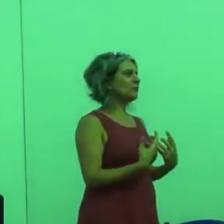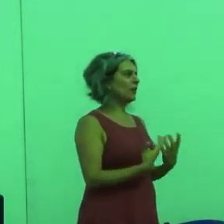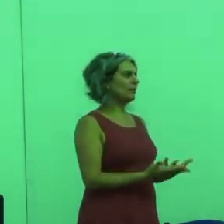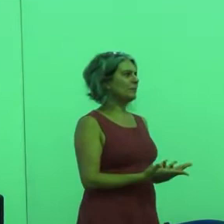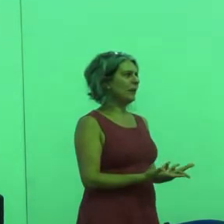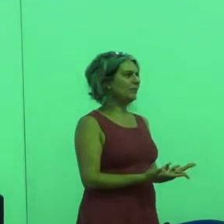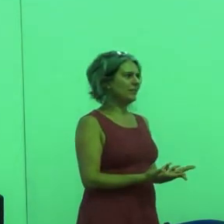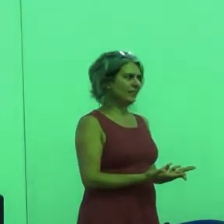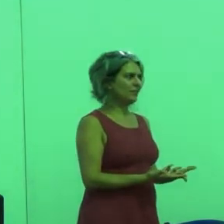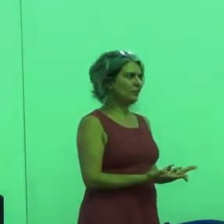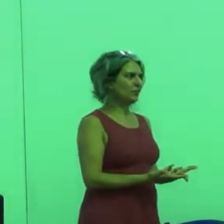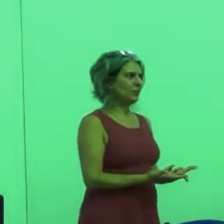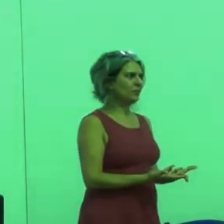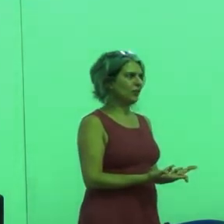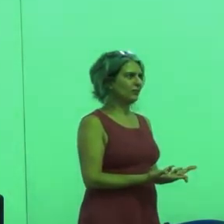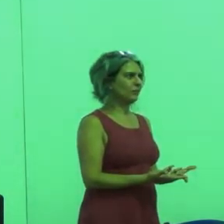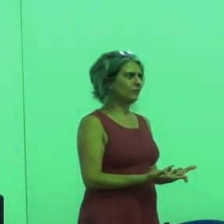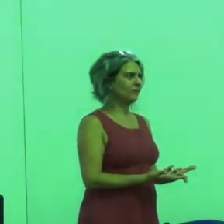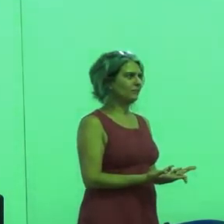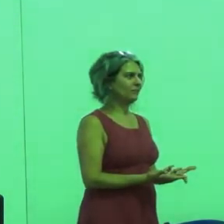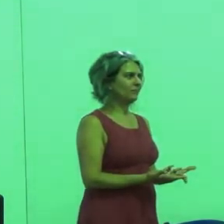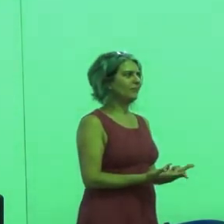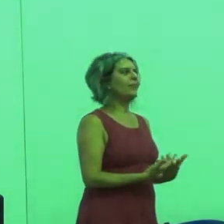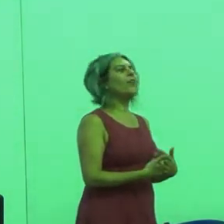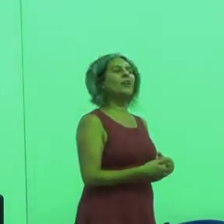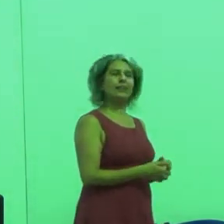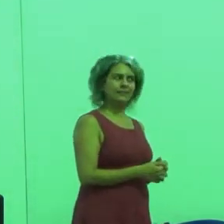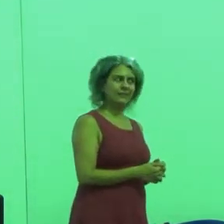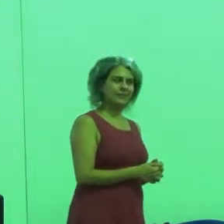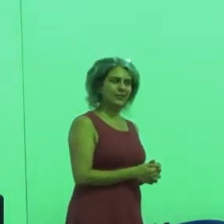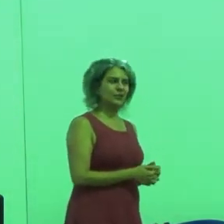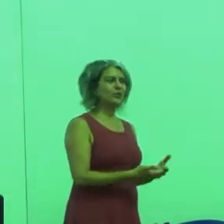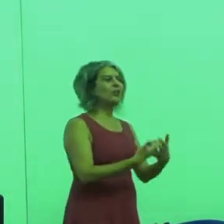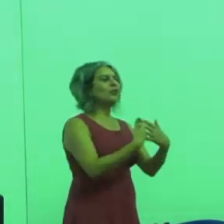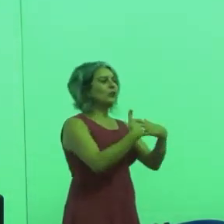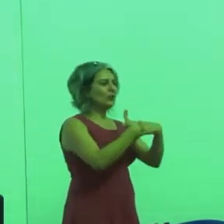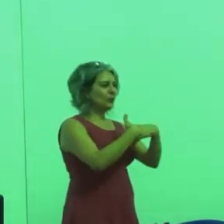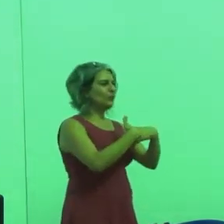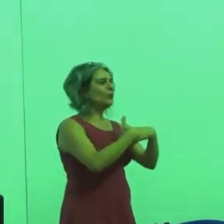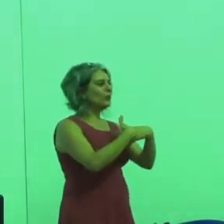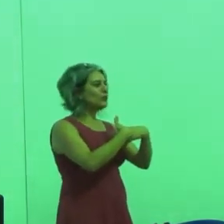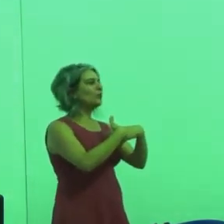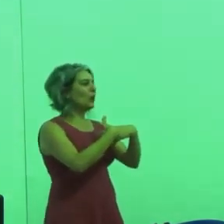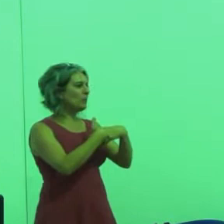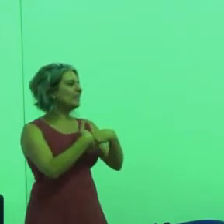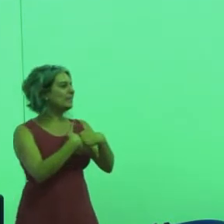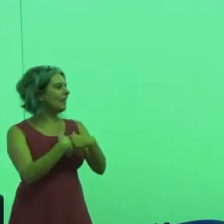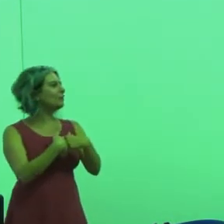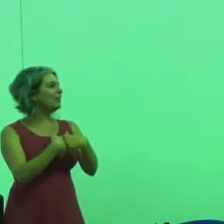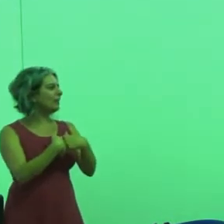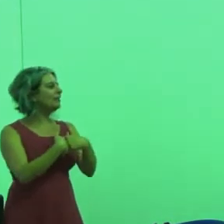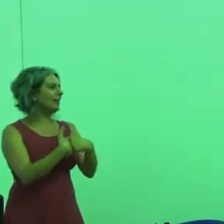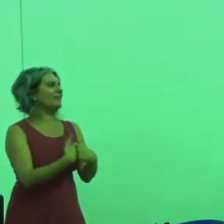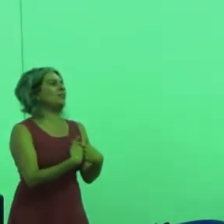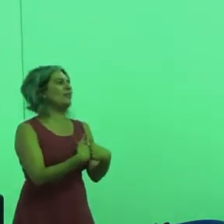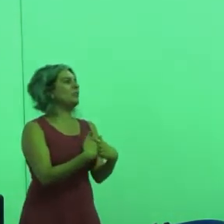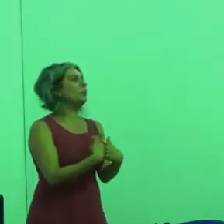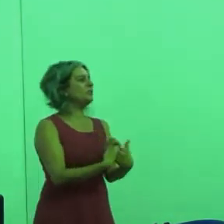essas palavras têm sentido imediato. Olha que interessante. No setor pesquisado dele tem. Girafas Bonsais